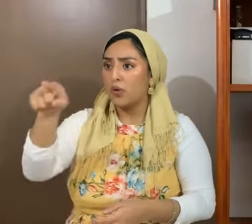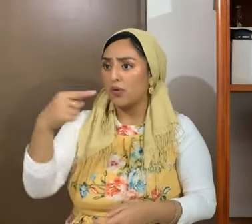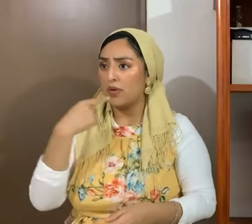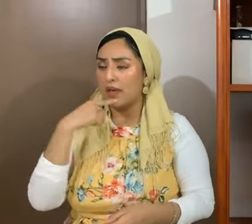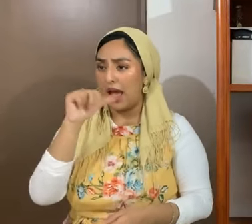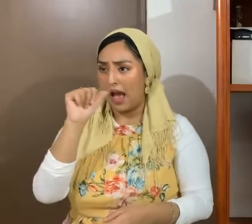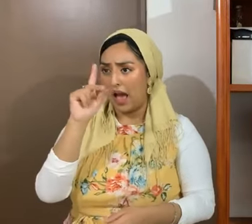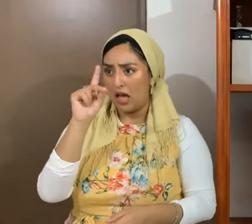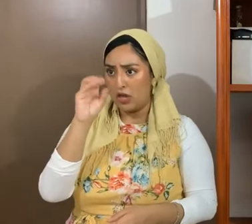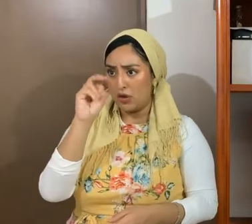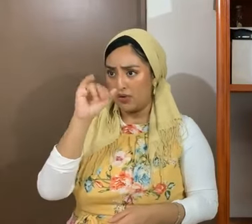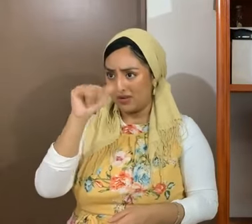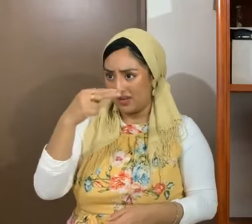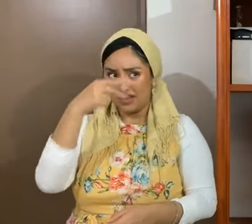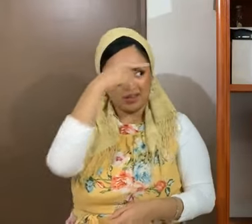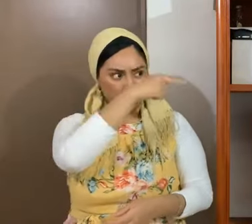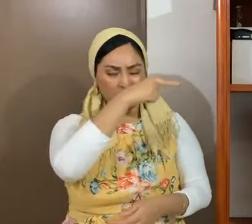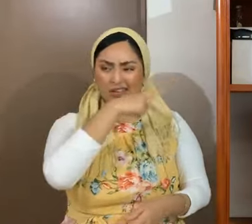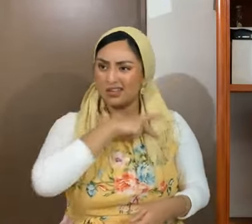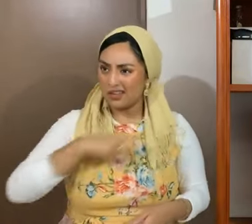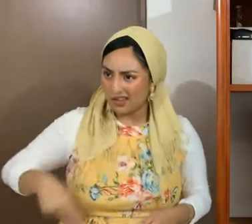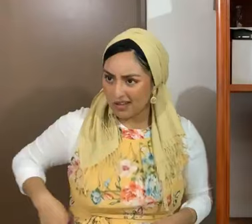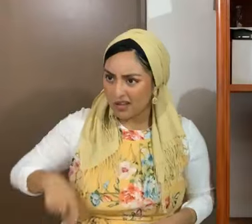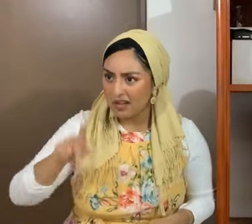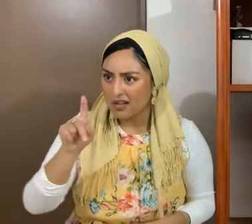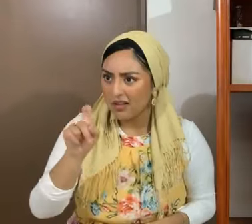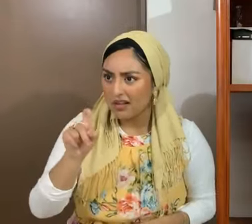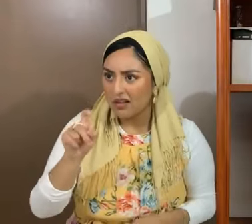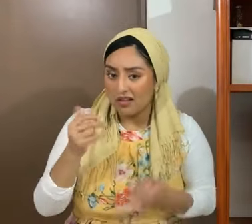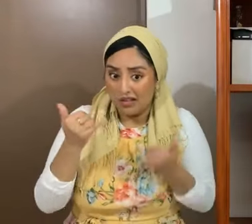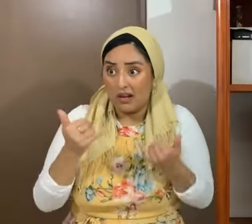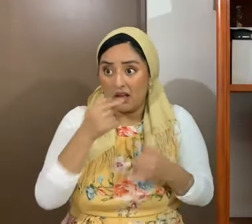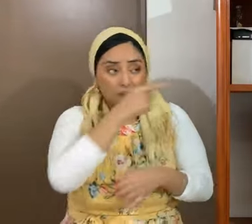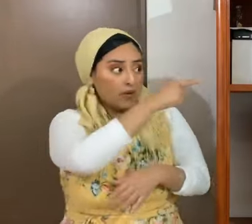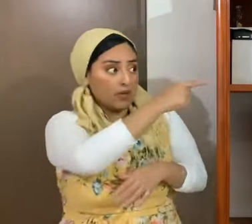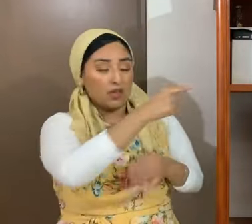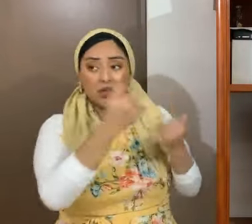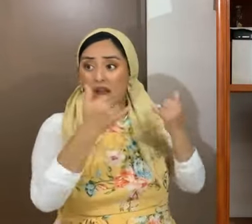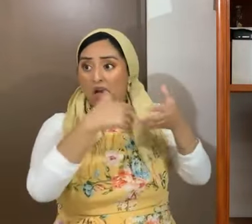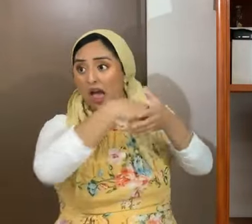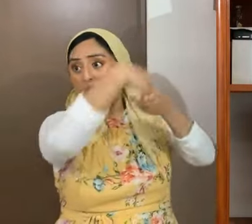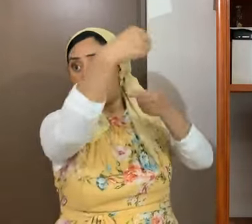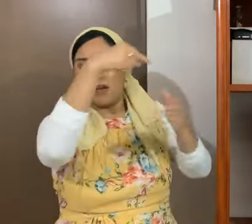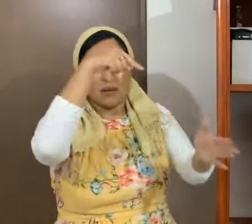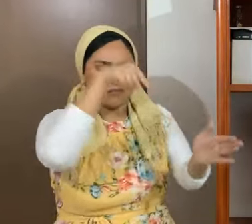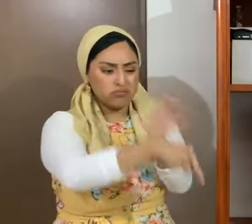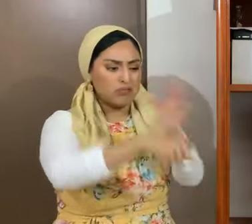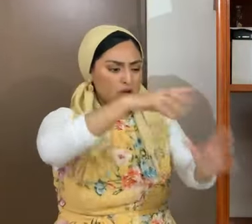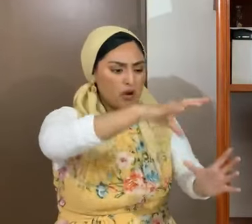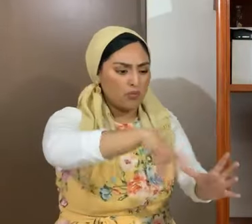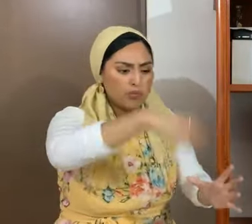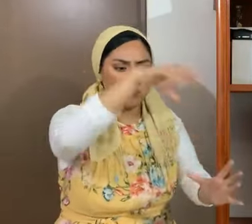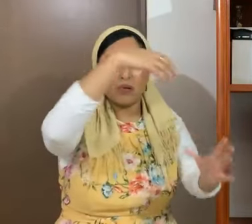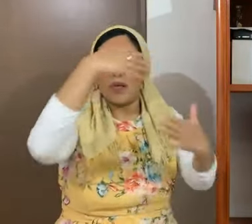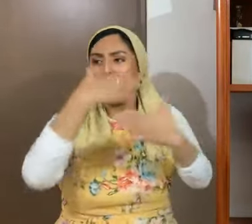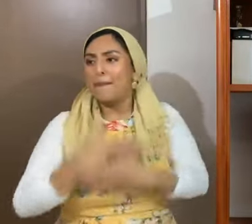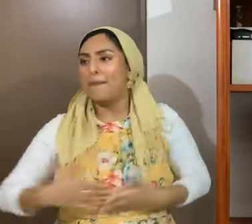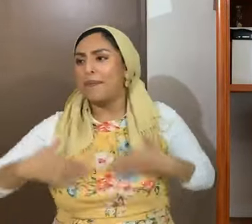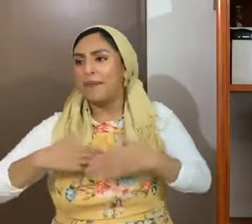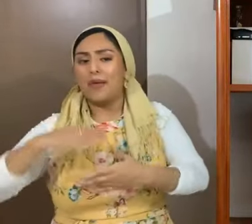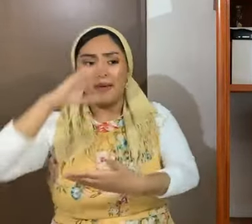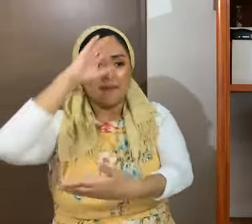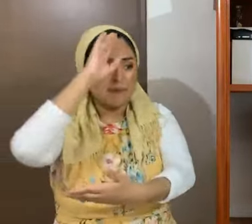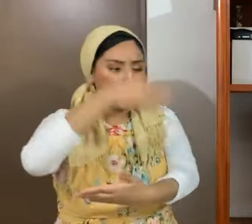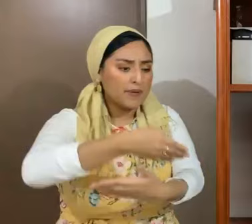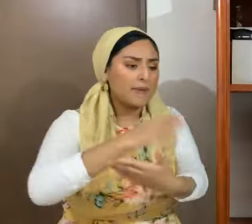reinará después de mí, y él se sentará en mi trono, porque hoy ha descendido y ha matado bueyes y animales gordos y muchas ovejas, y ha convidado a todos los hijos del